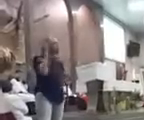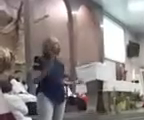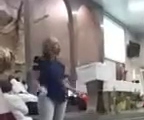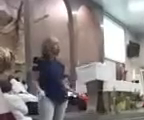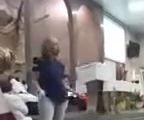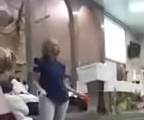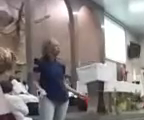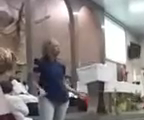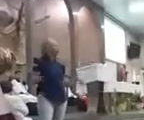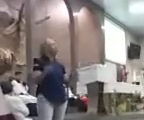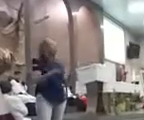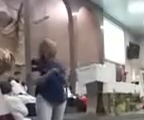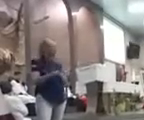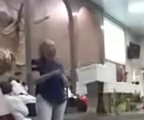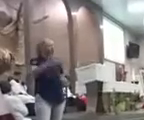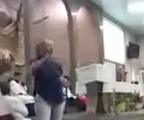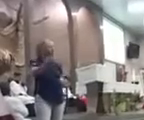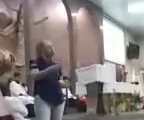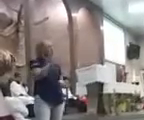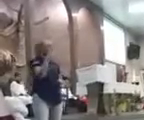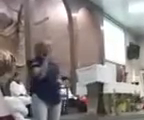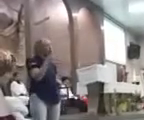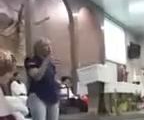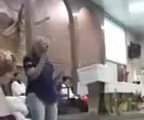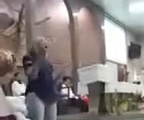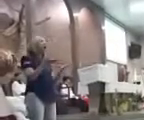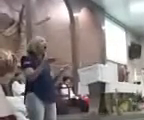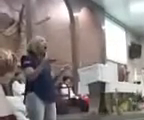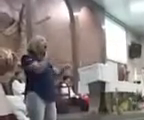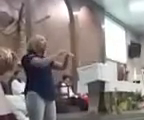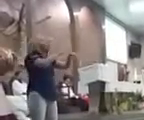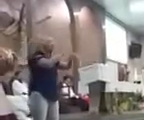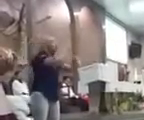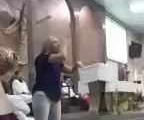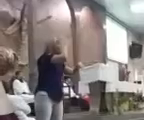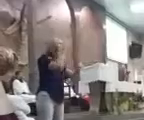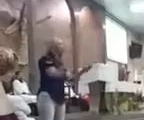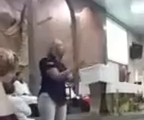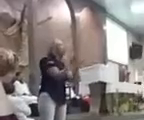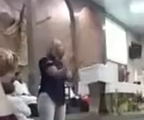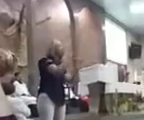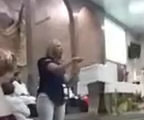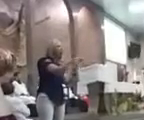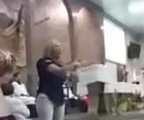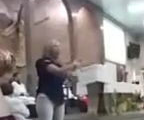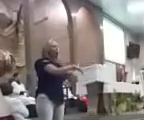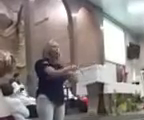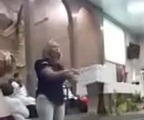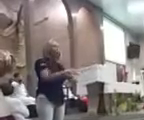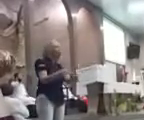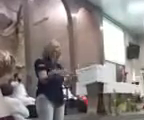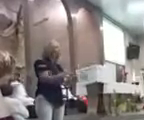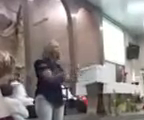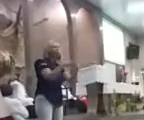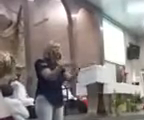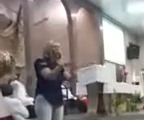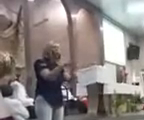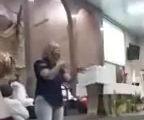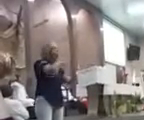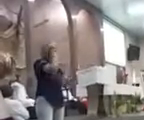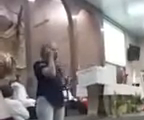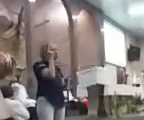quê? Agora ide por todas as encruzilhadas, por todo o caminho, e